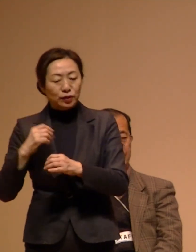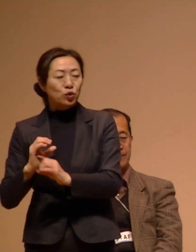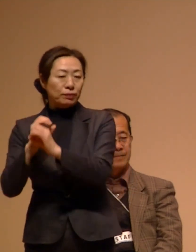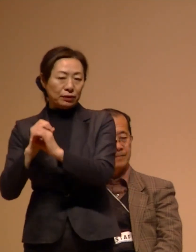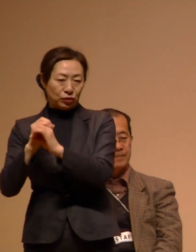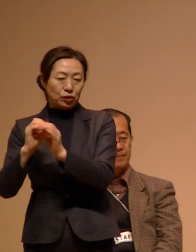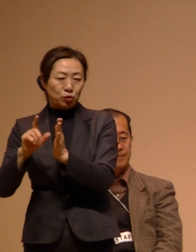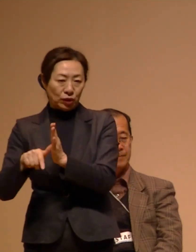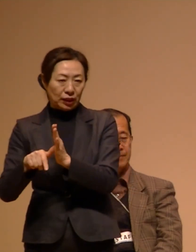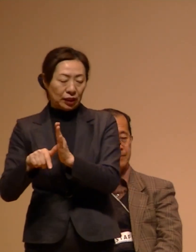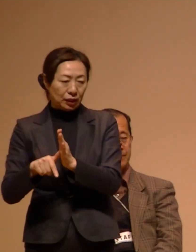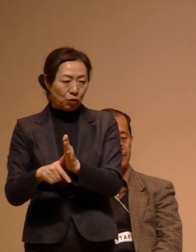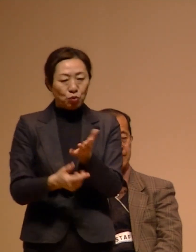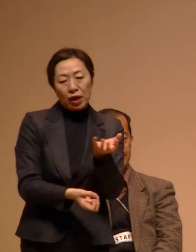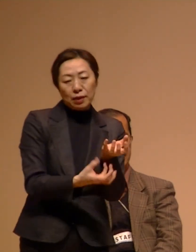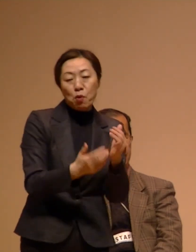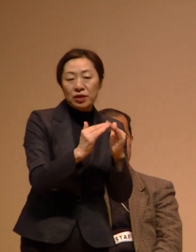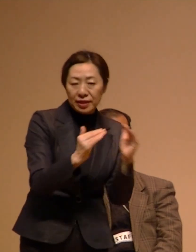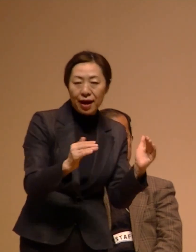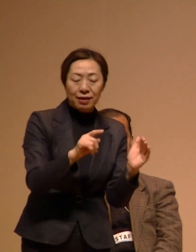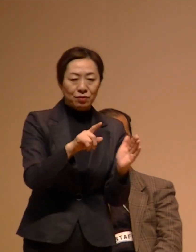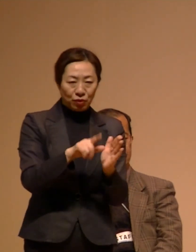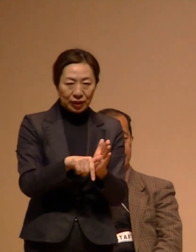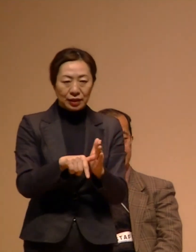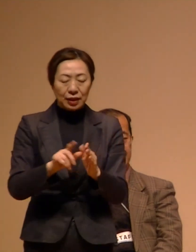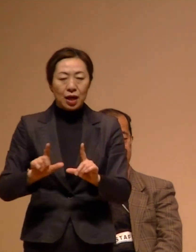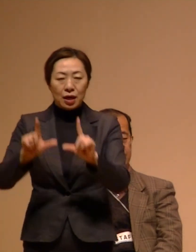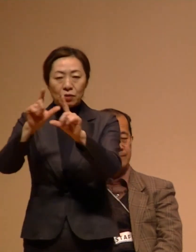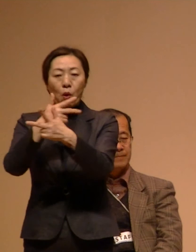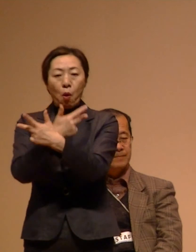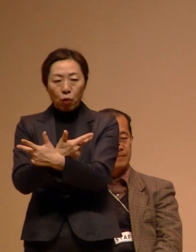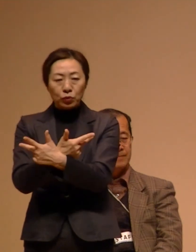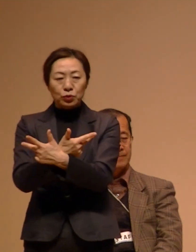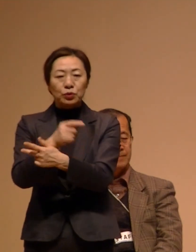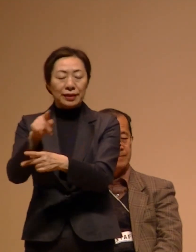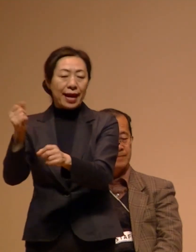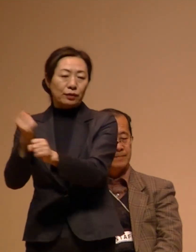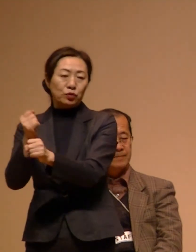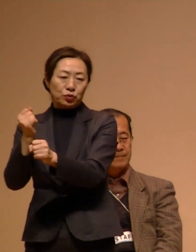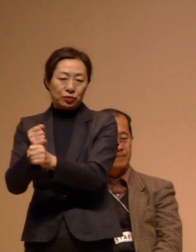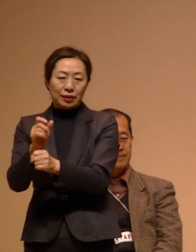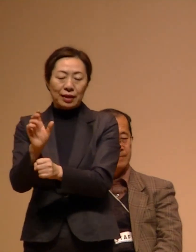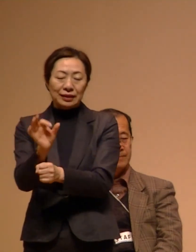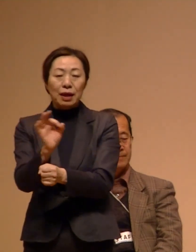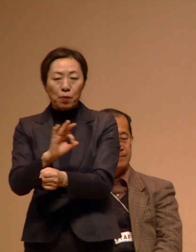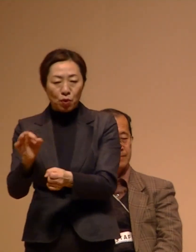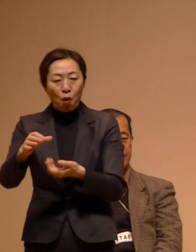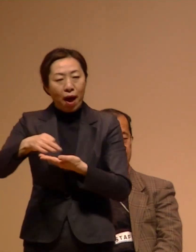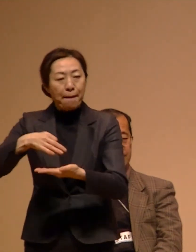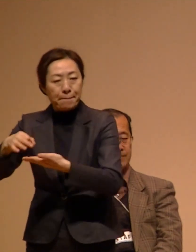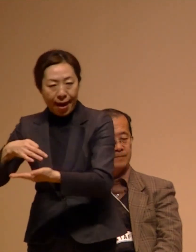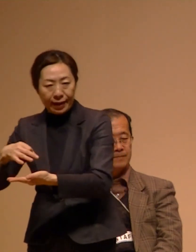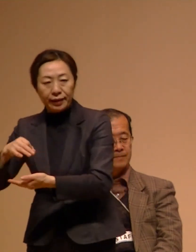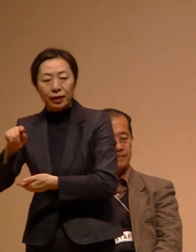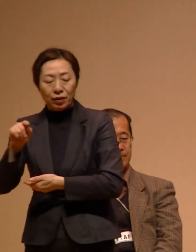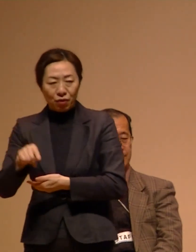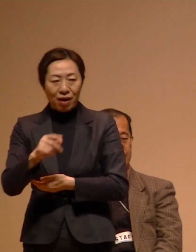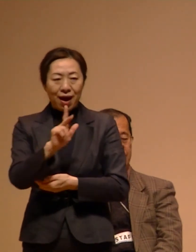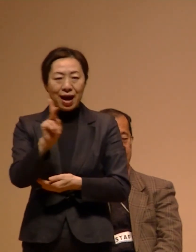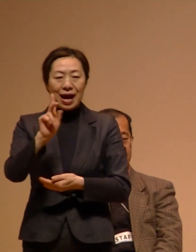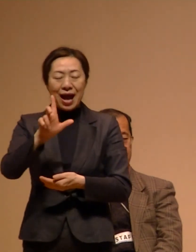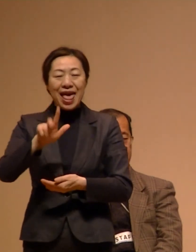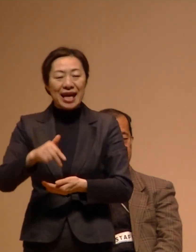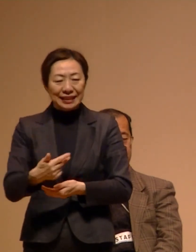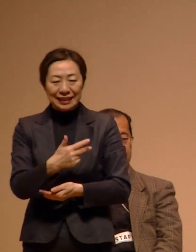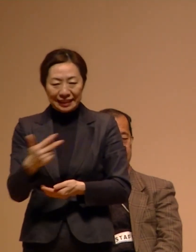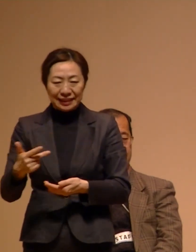で、東北産品の販売をしたり、ガレージセールを行ったり、あるいは募金を呼びかけた